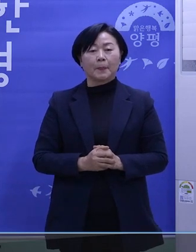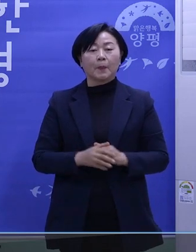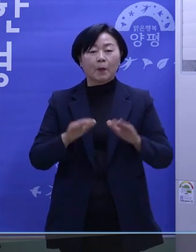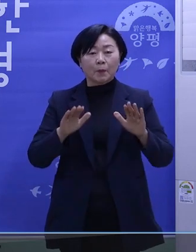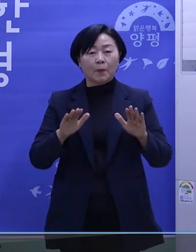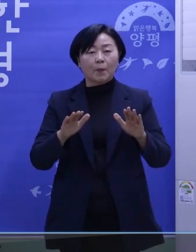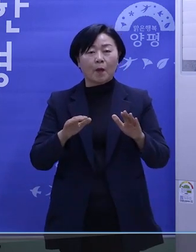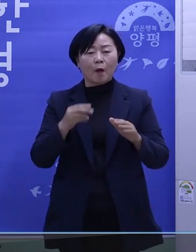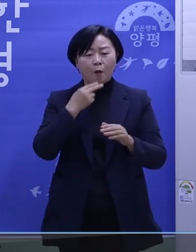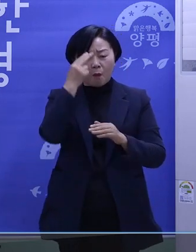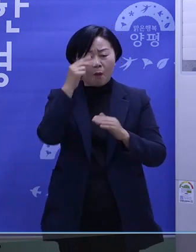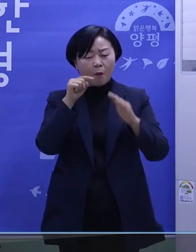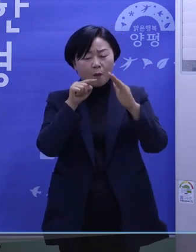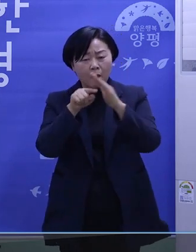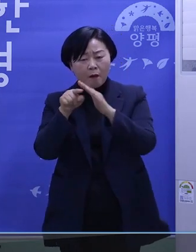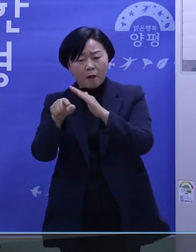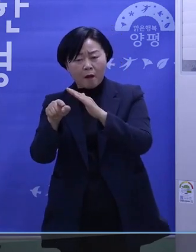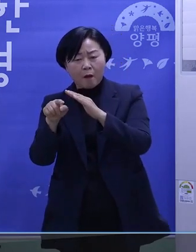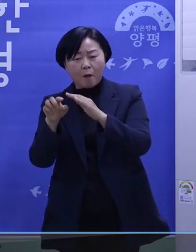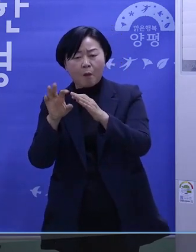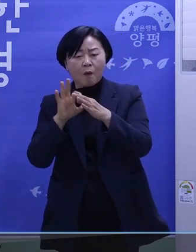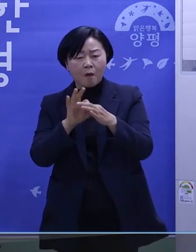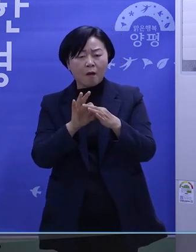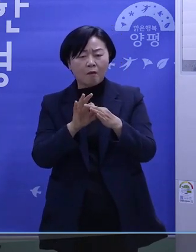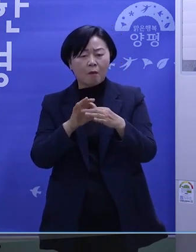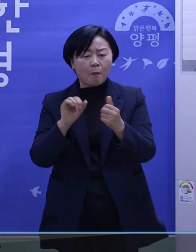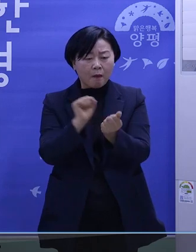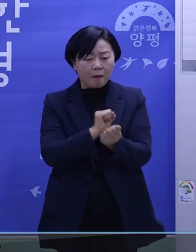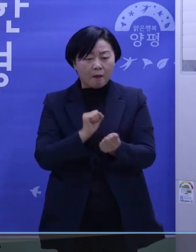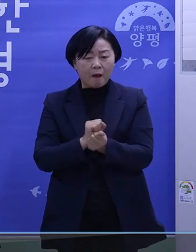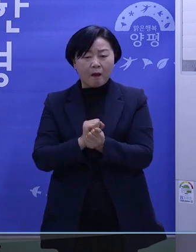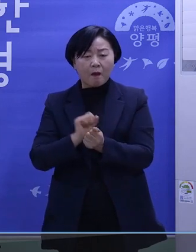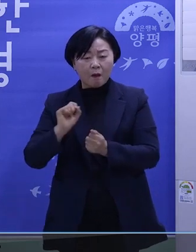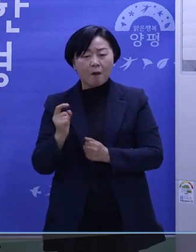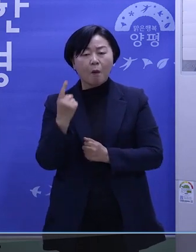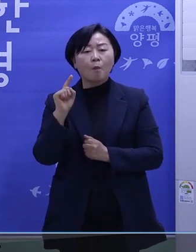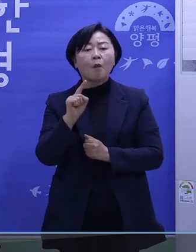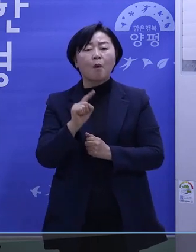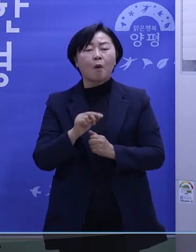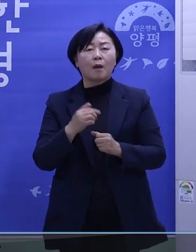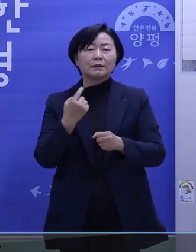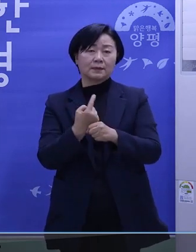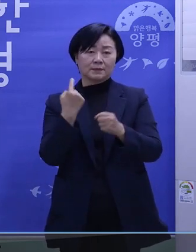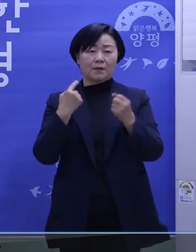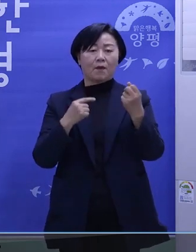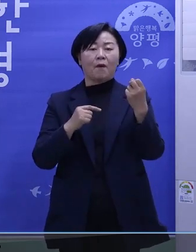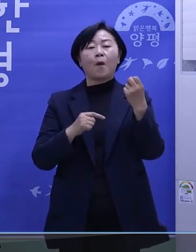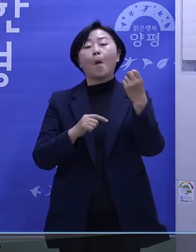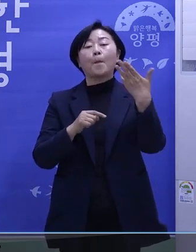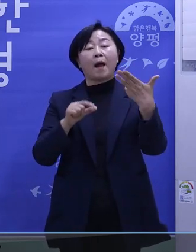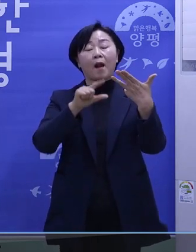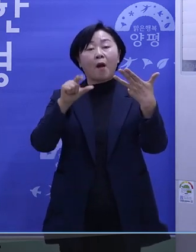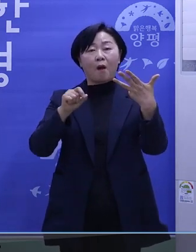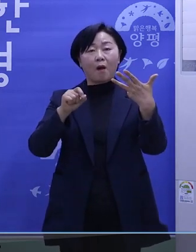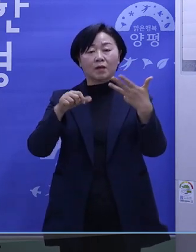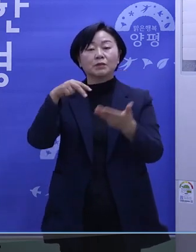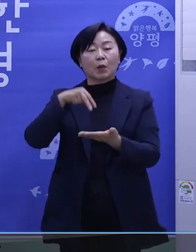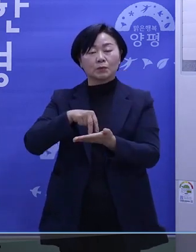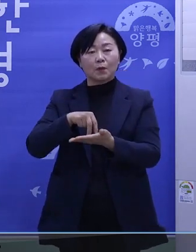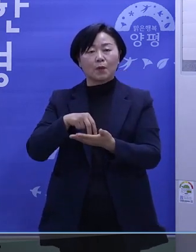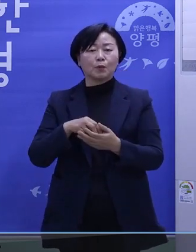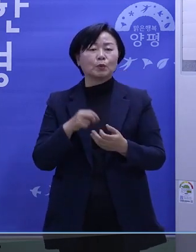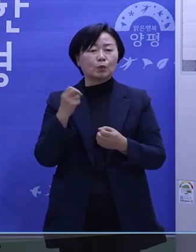이번 유흥업소발 감염병의 확산은 지난해 8월 명달리와 12월 개군면 집단 감염에